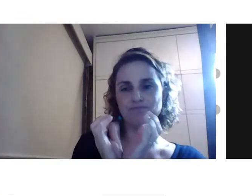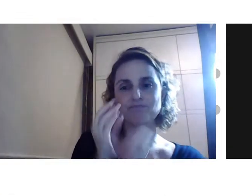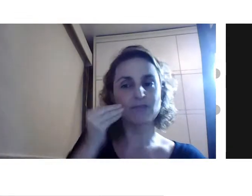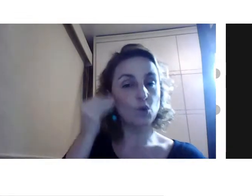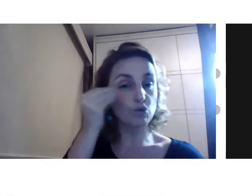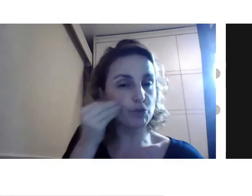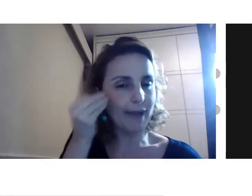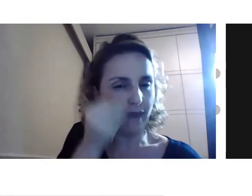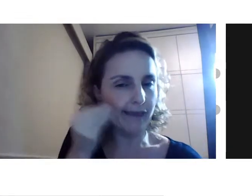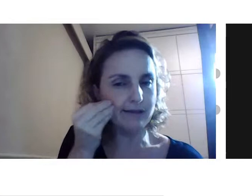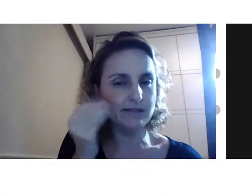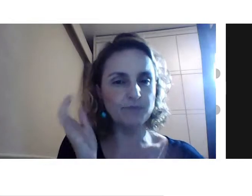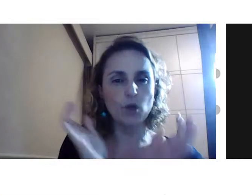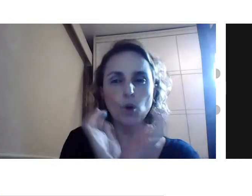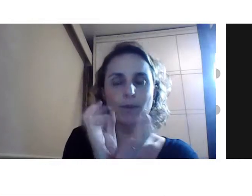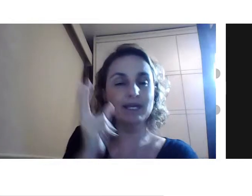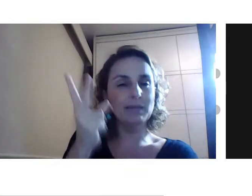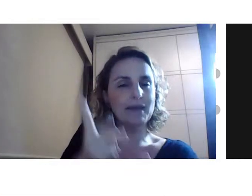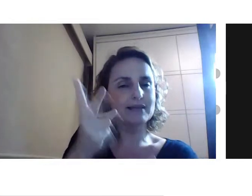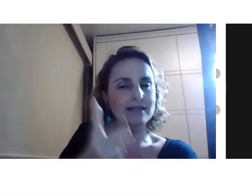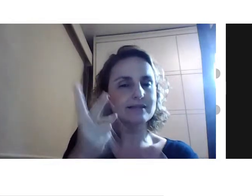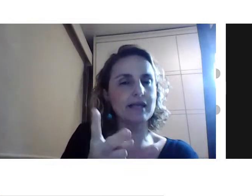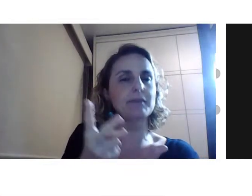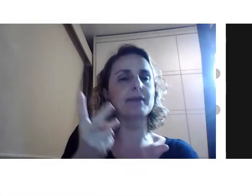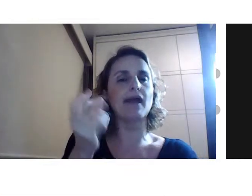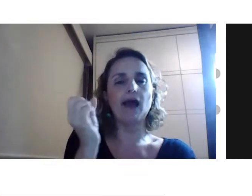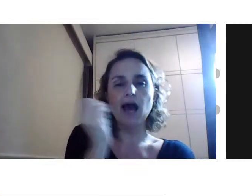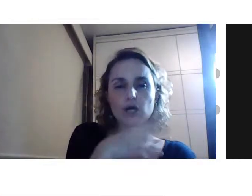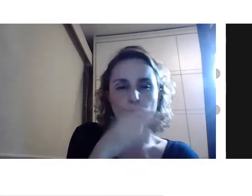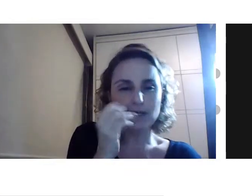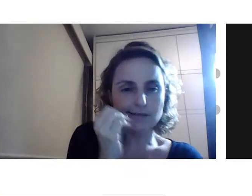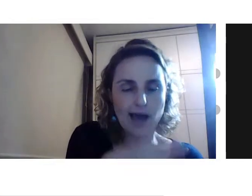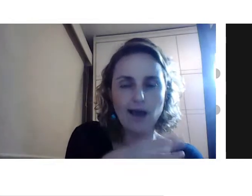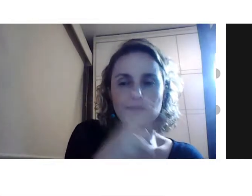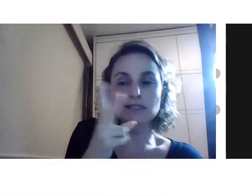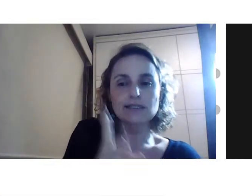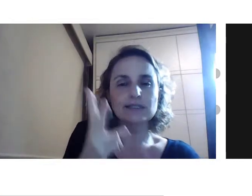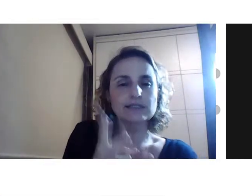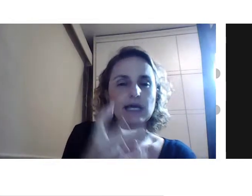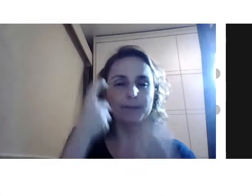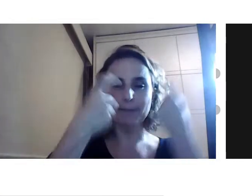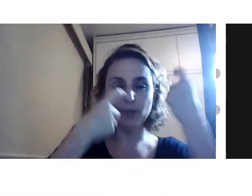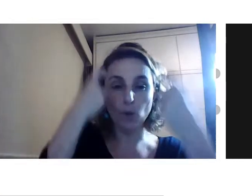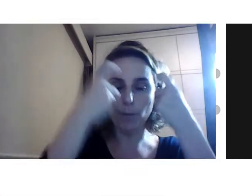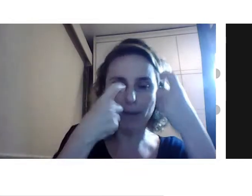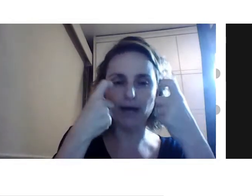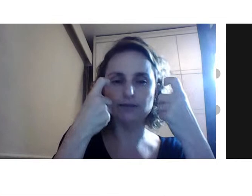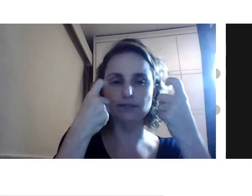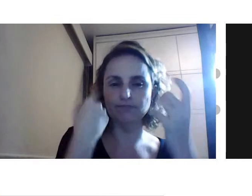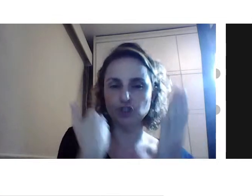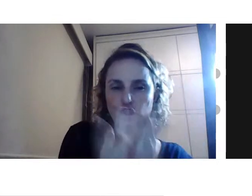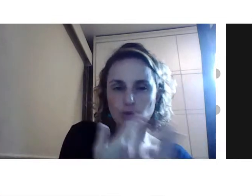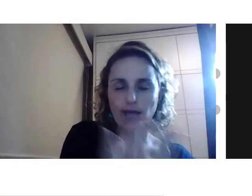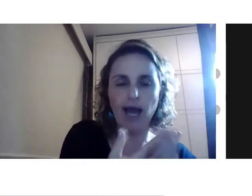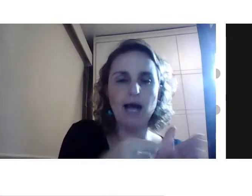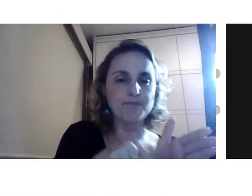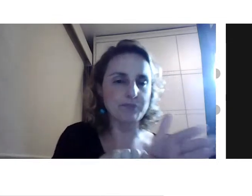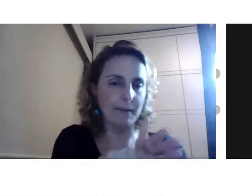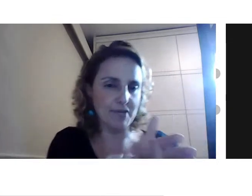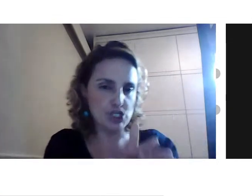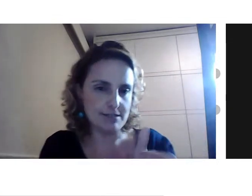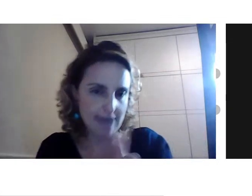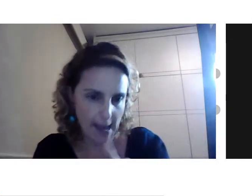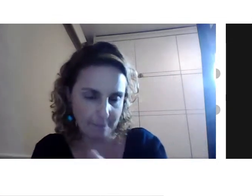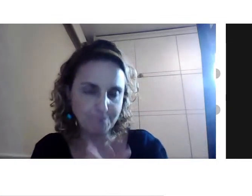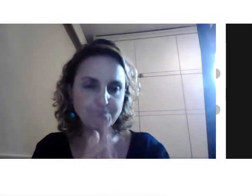essas informações sempre falando sobre coronavírus sobre novas doenças então sobre problemas no Brasil